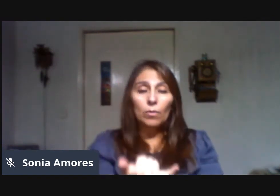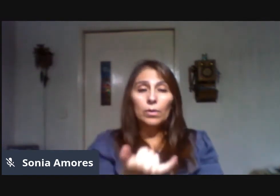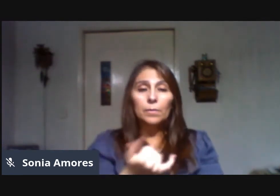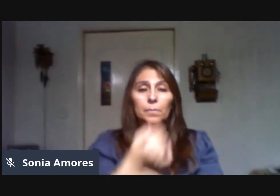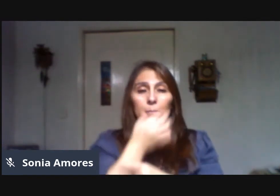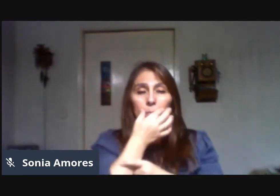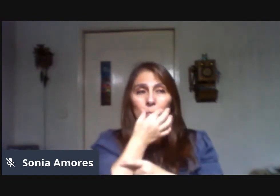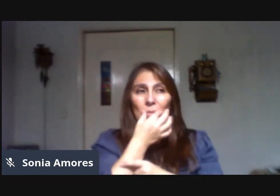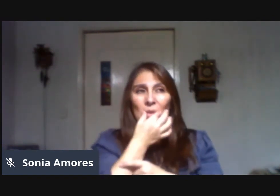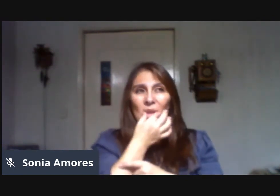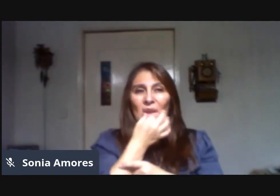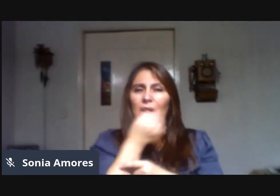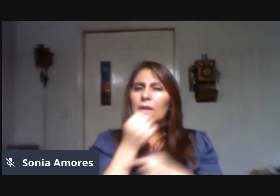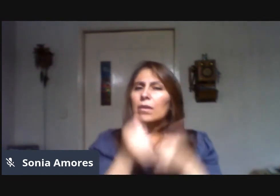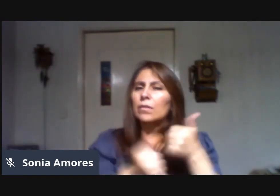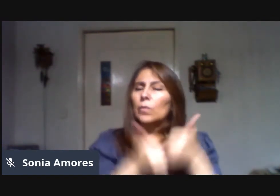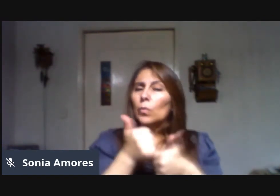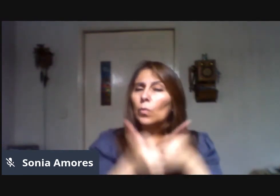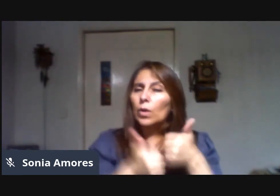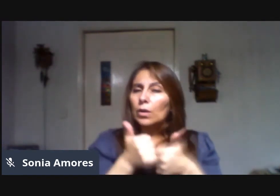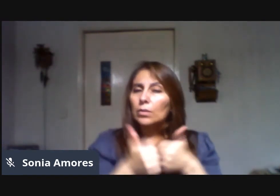es